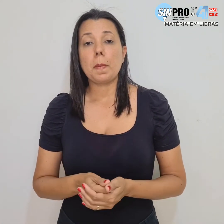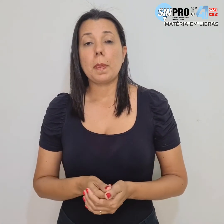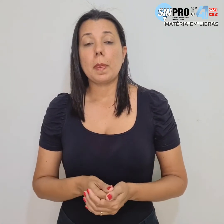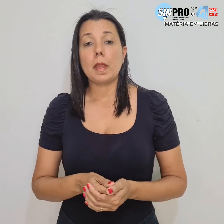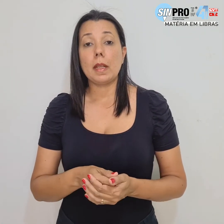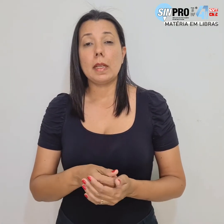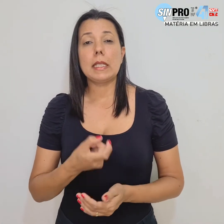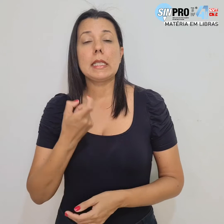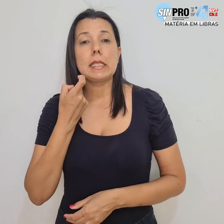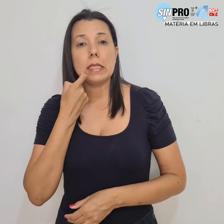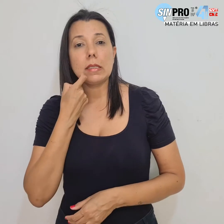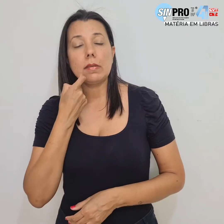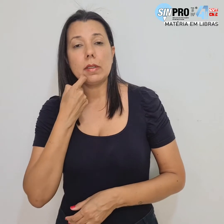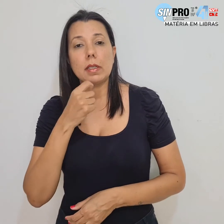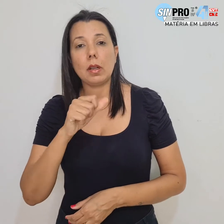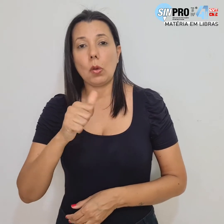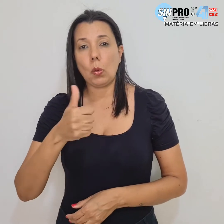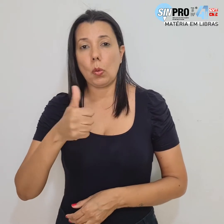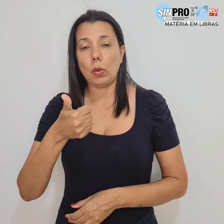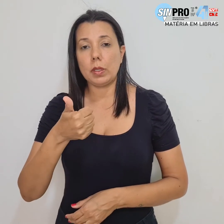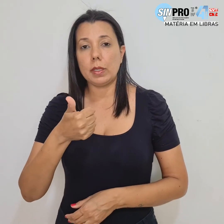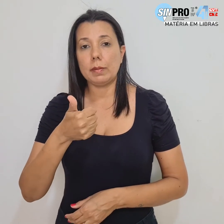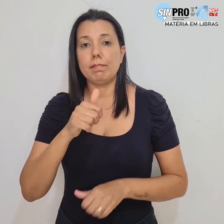nesta sexta-feira, 11 de setembro,